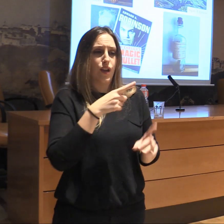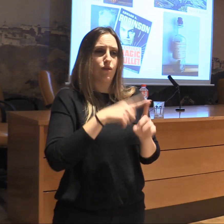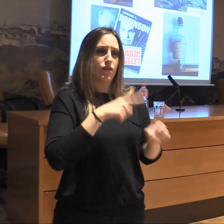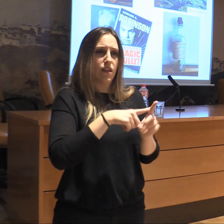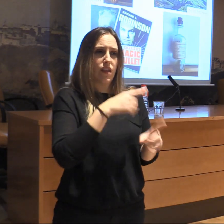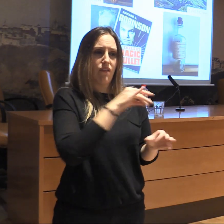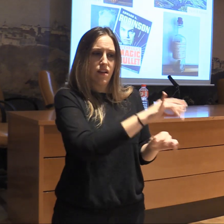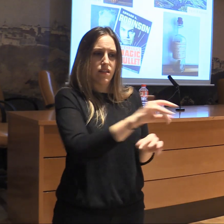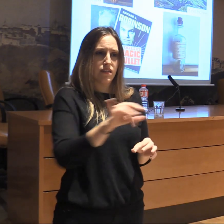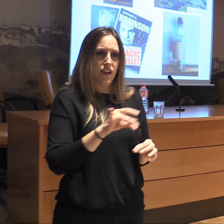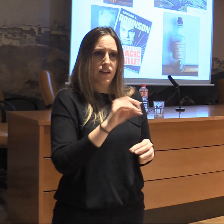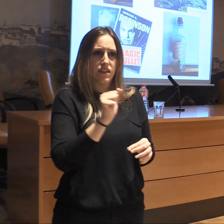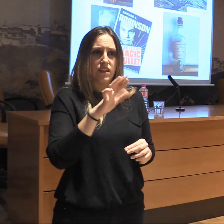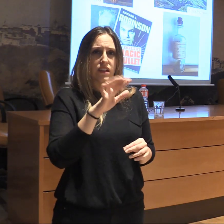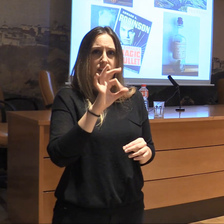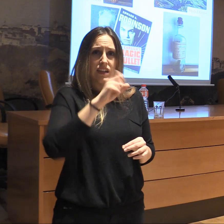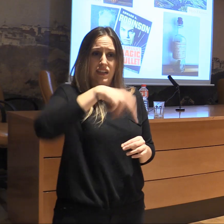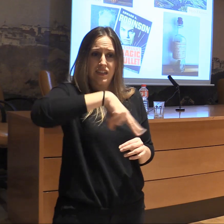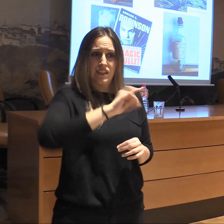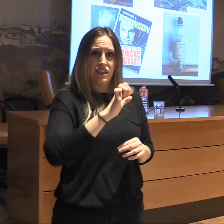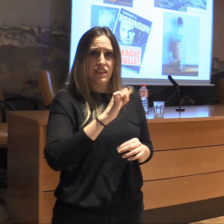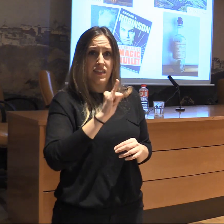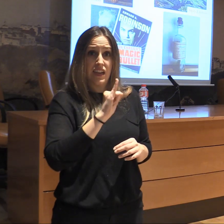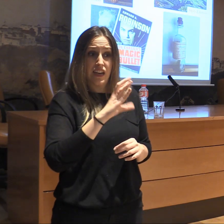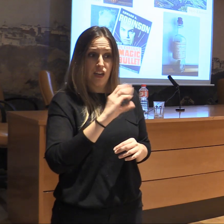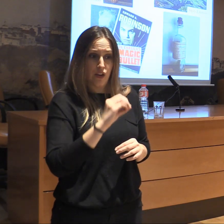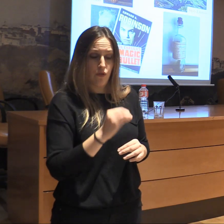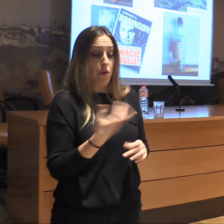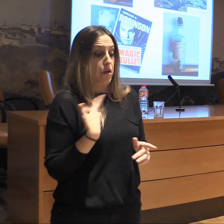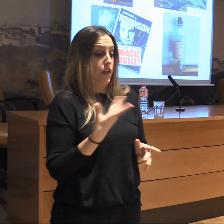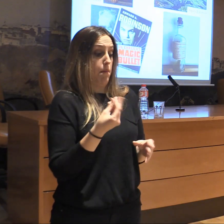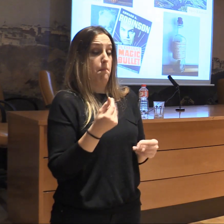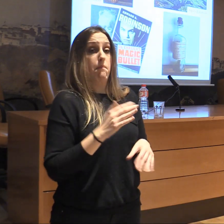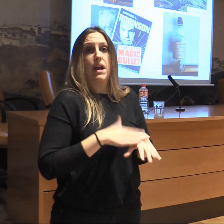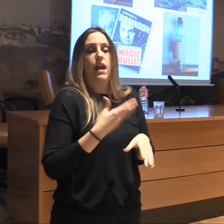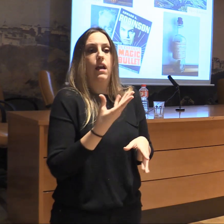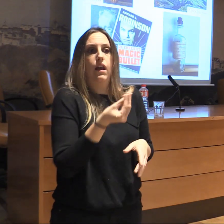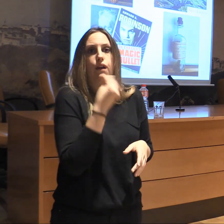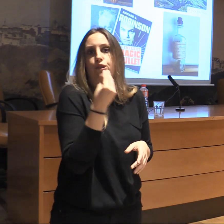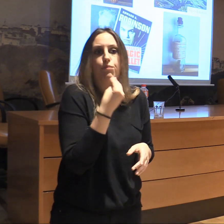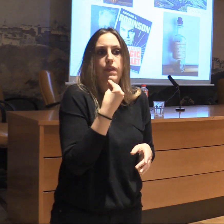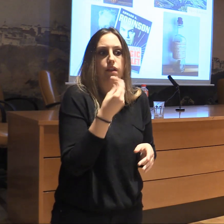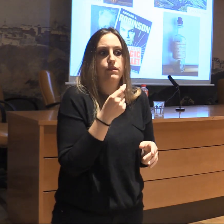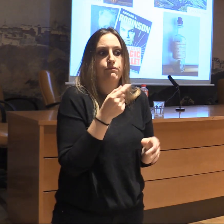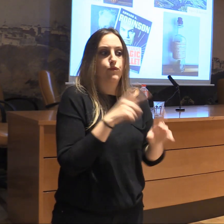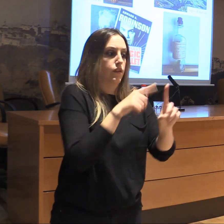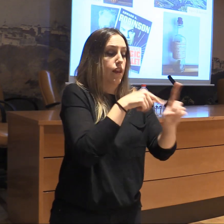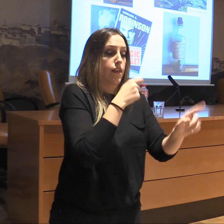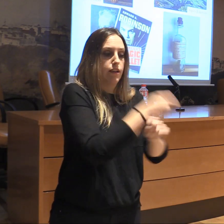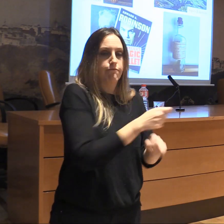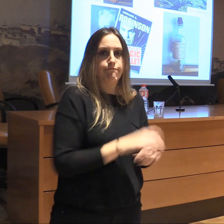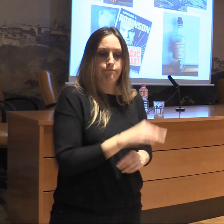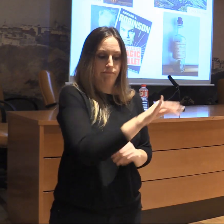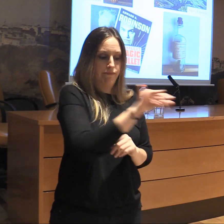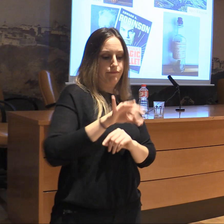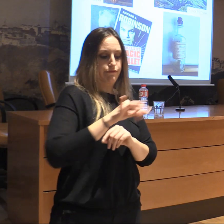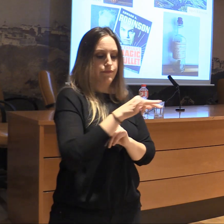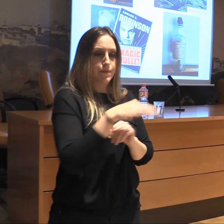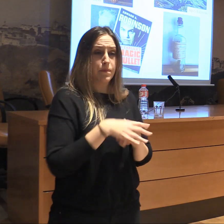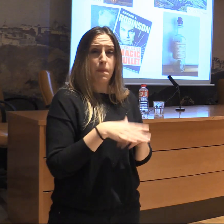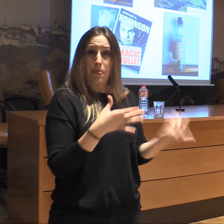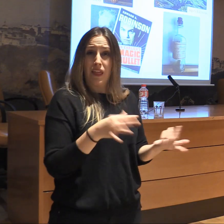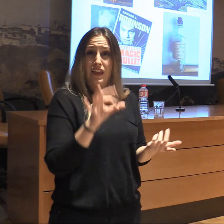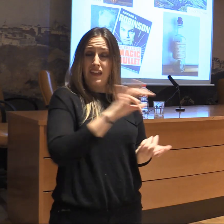de sal que echaban en sus comidas sobre el bacon. Supuestamente esta sal, que era